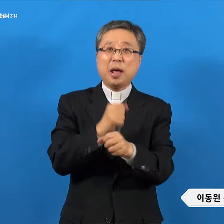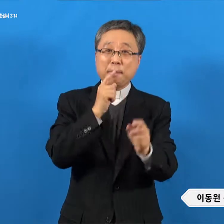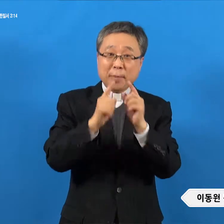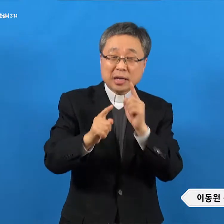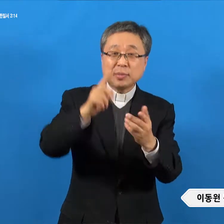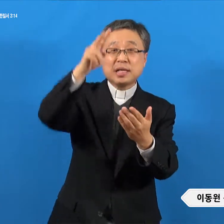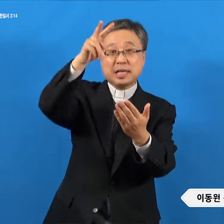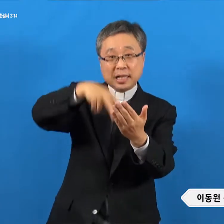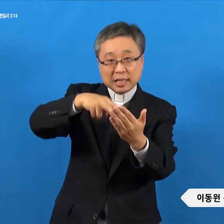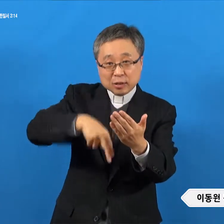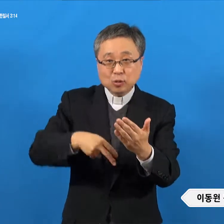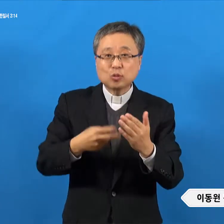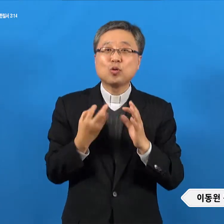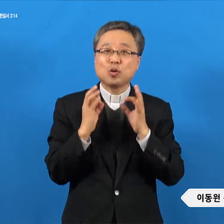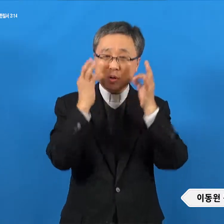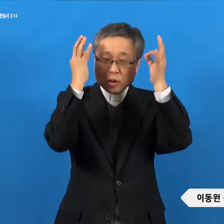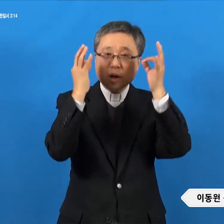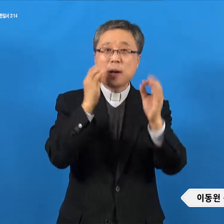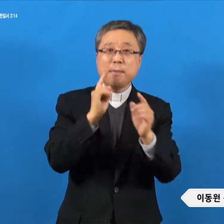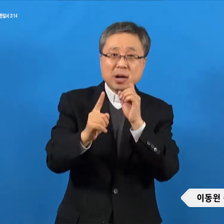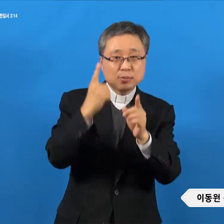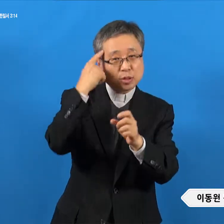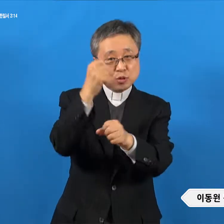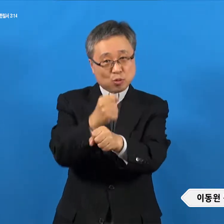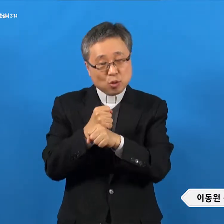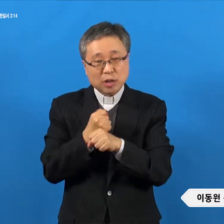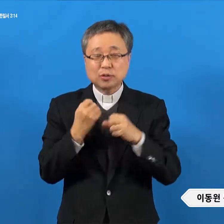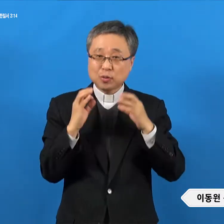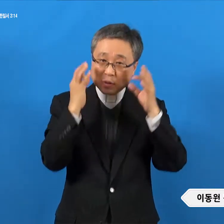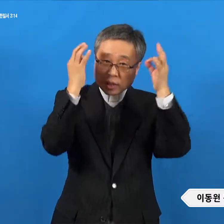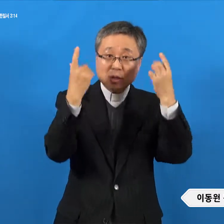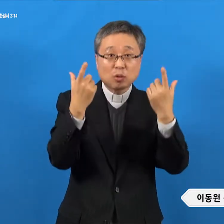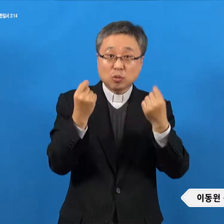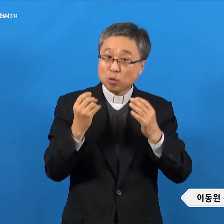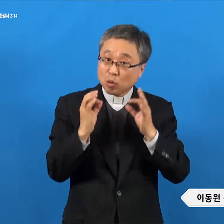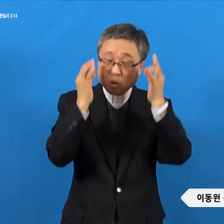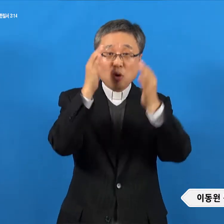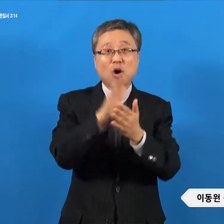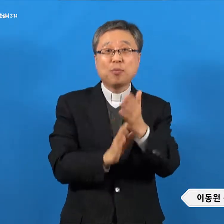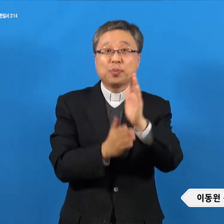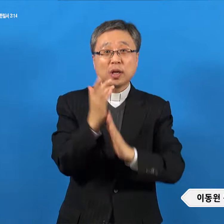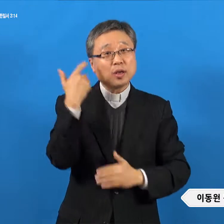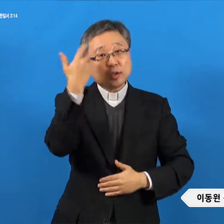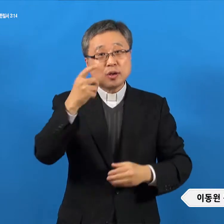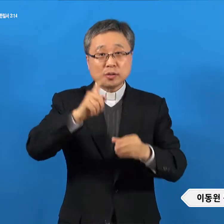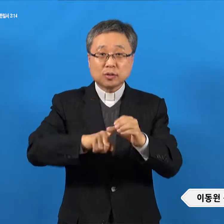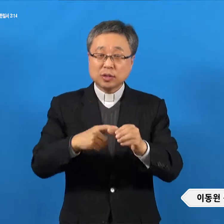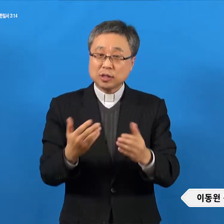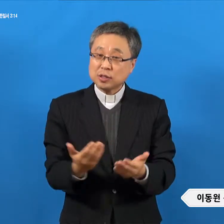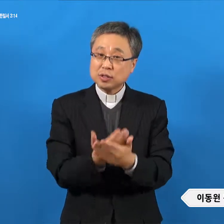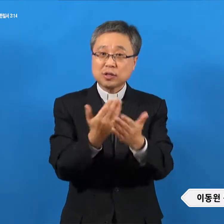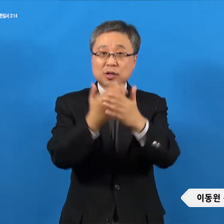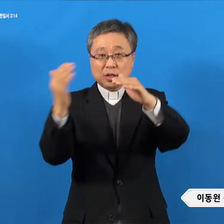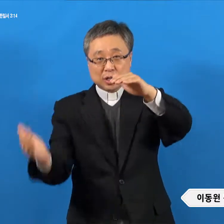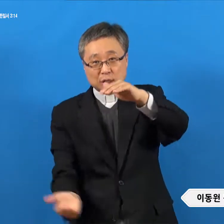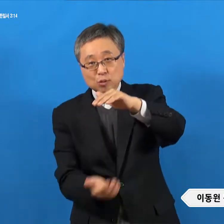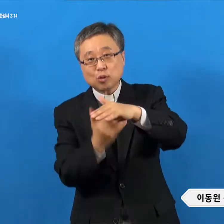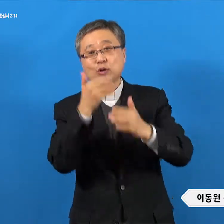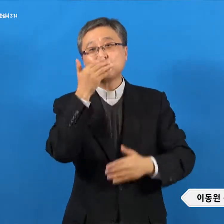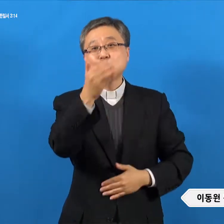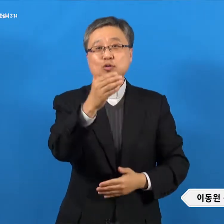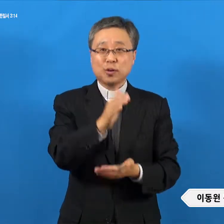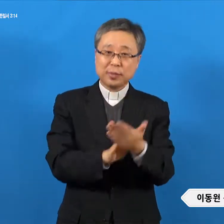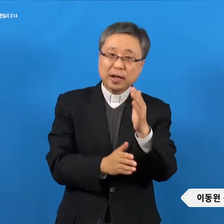말씀을 읽는 노력, 말씀을 연구하는 노력, 이런 노력 없이 영적 성장은 이루어질 수가 없다는 것입니다.